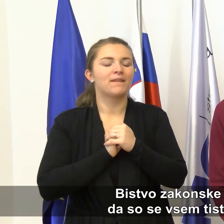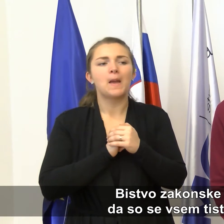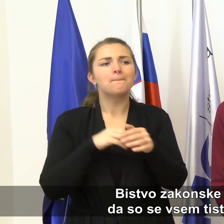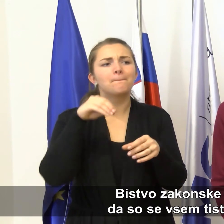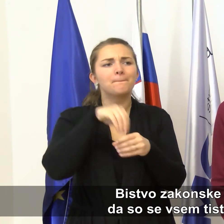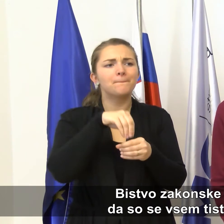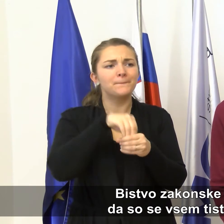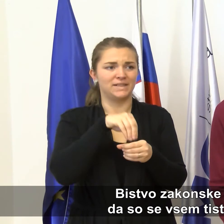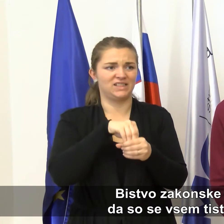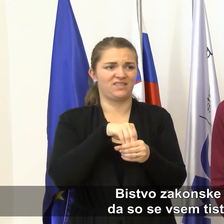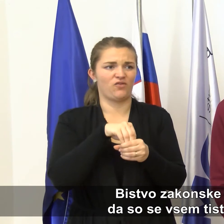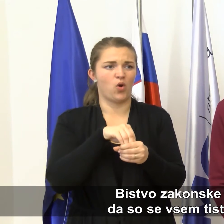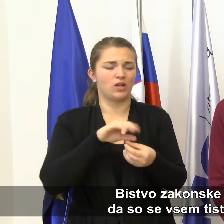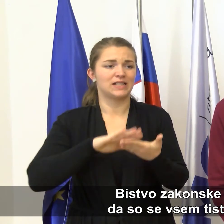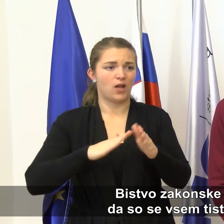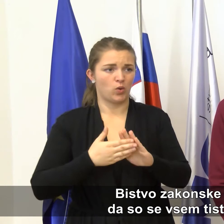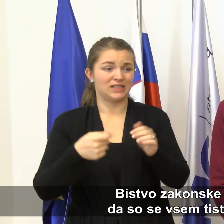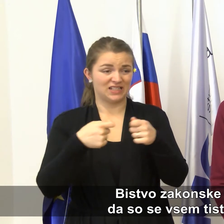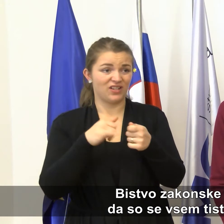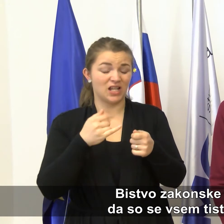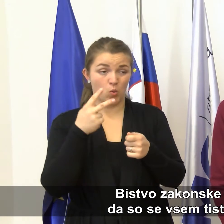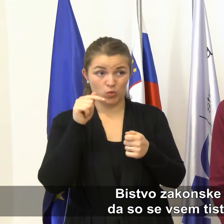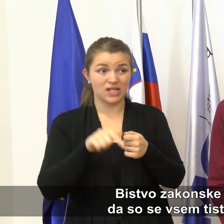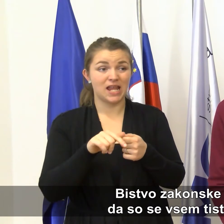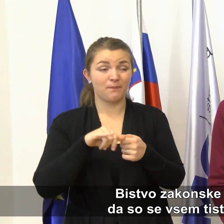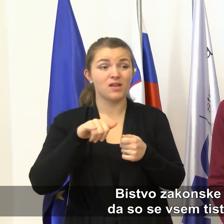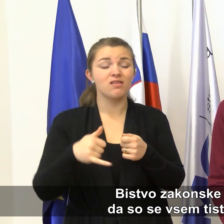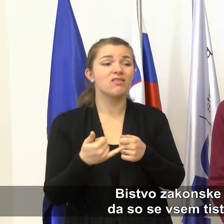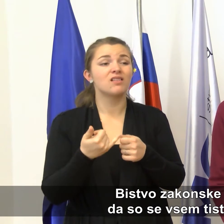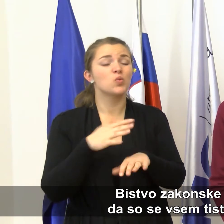Bistvo zakonske zveze je v tem, da se vsem tistim